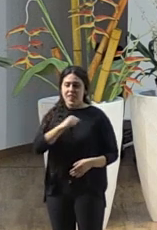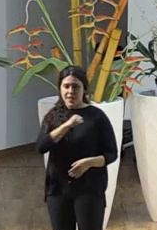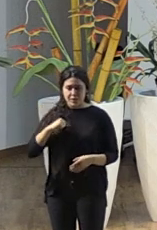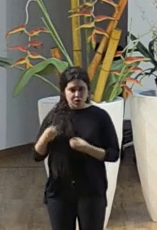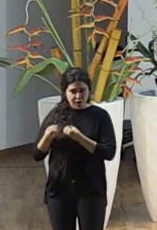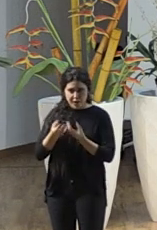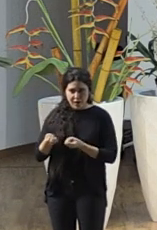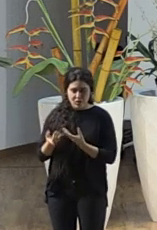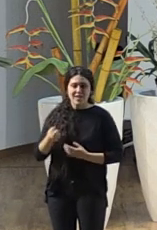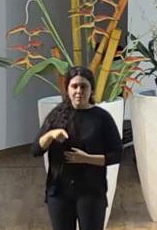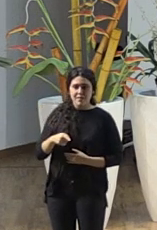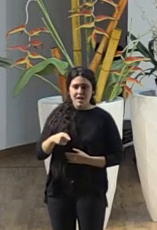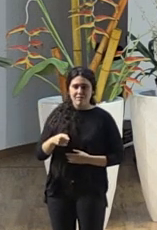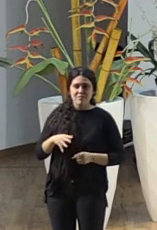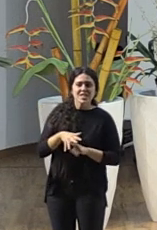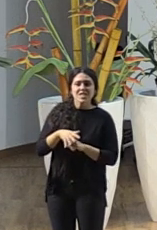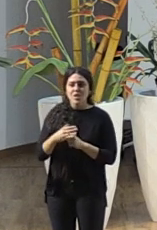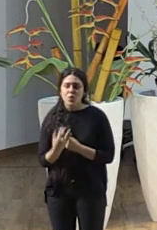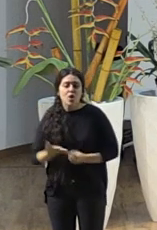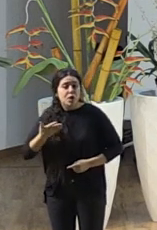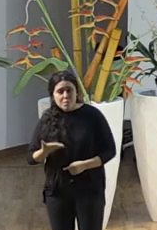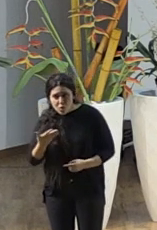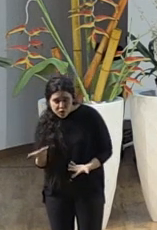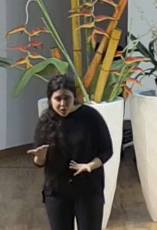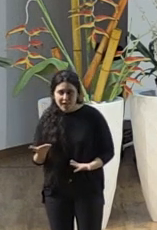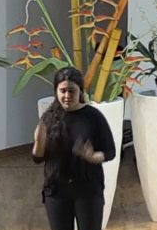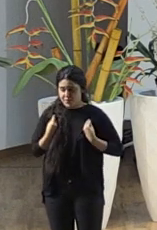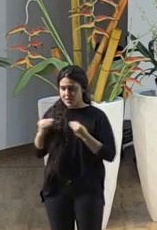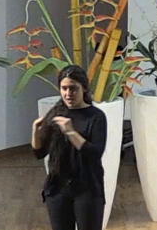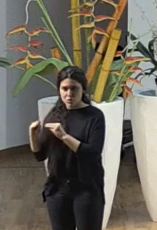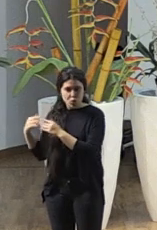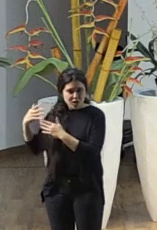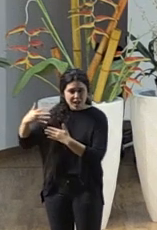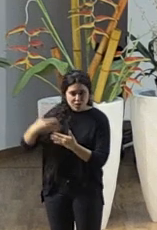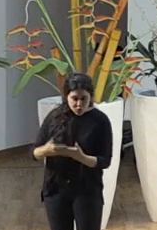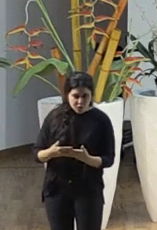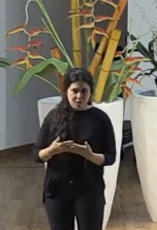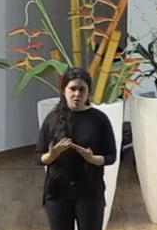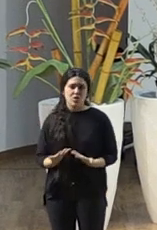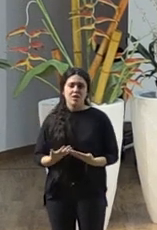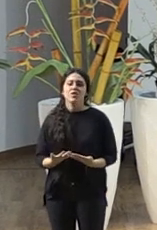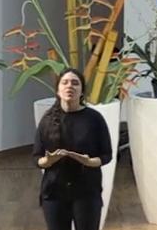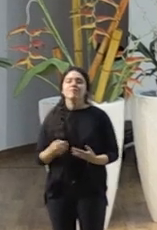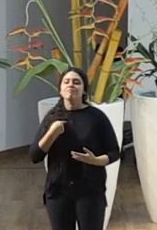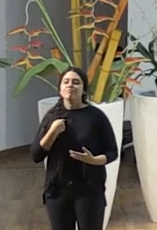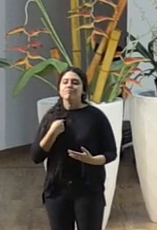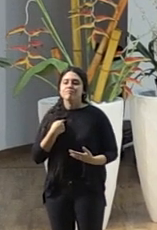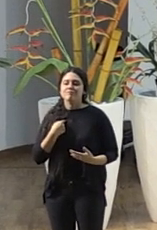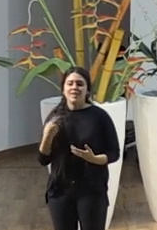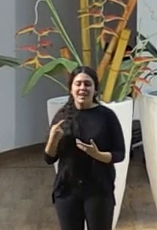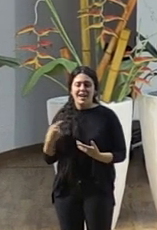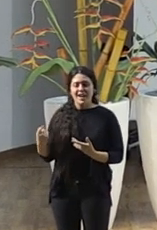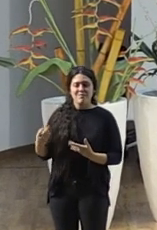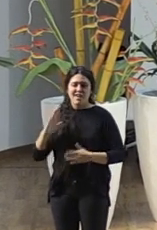algún hito, algún acontecimiento que en tu vida, que es muy larga y en tu trayectoria, que haya conectado de manera especial